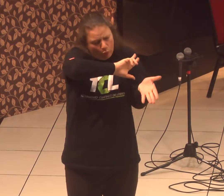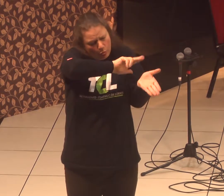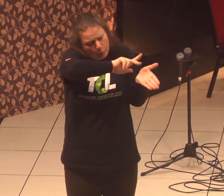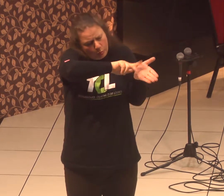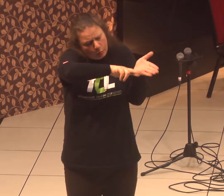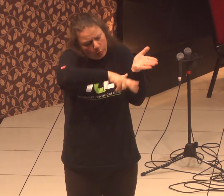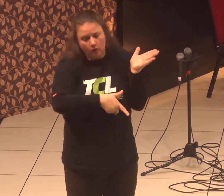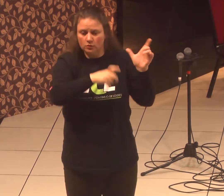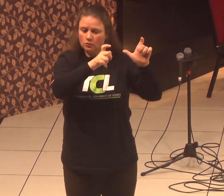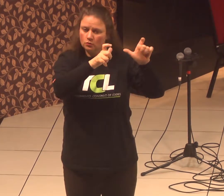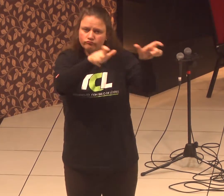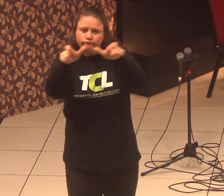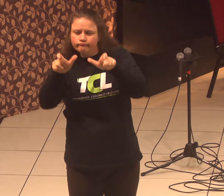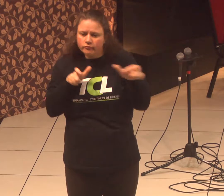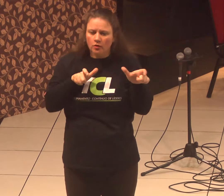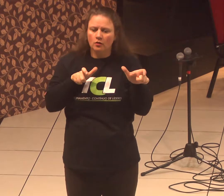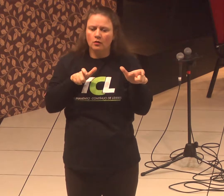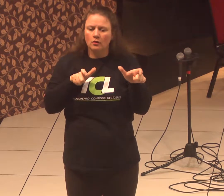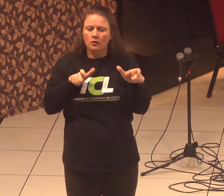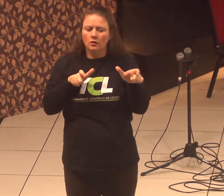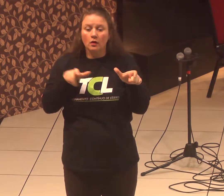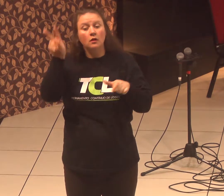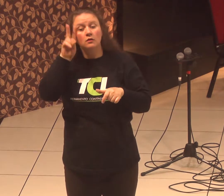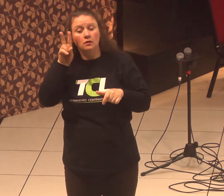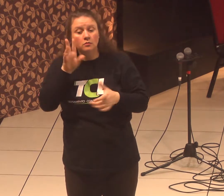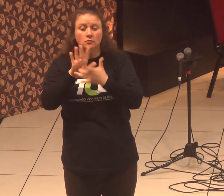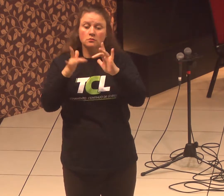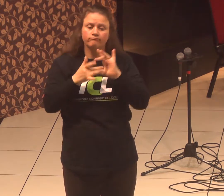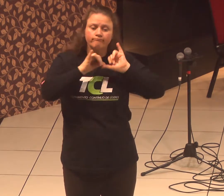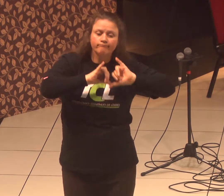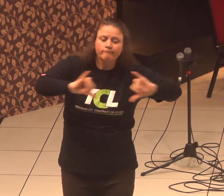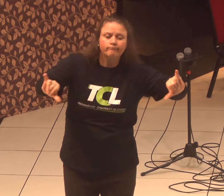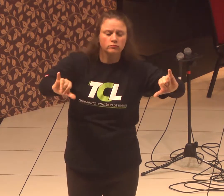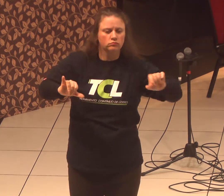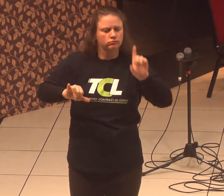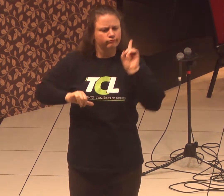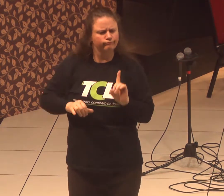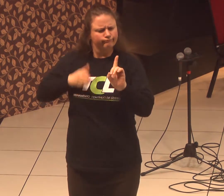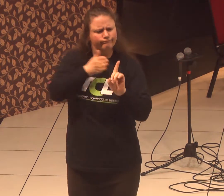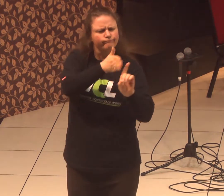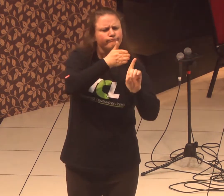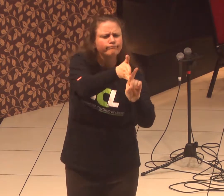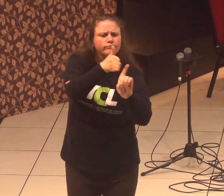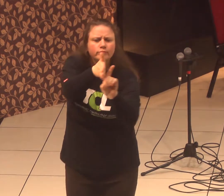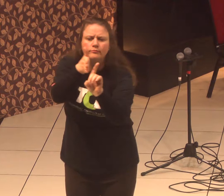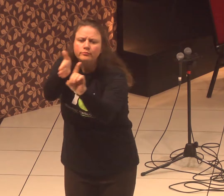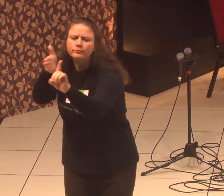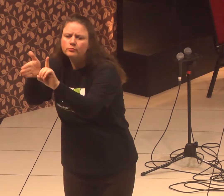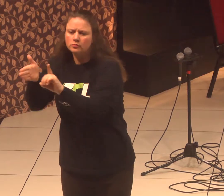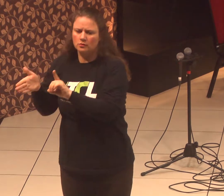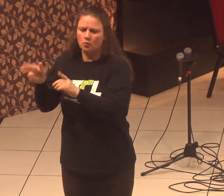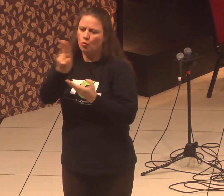Lembra que Jesus disse: por onde forem, onde quer que vocês forem. Então, ter o